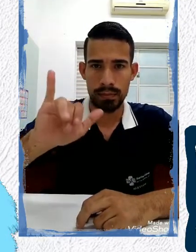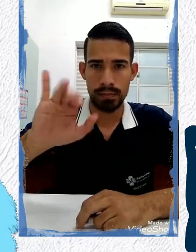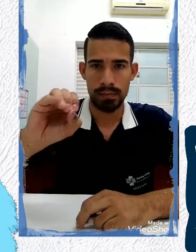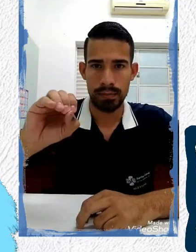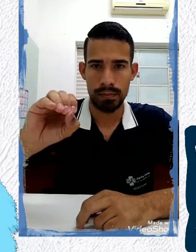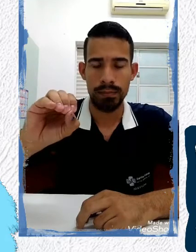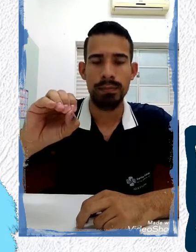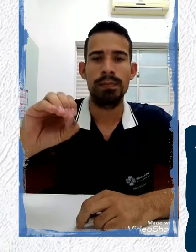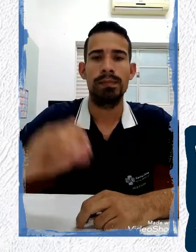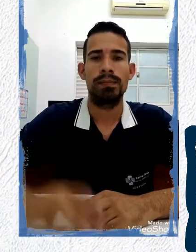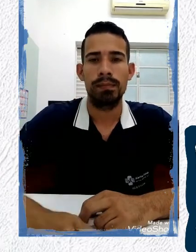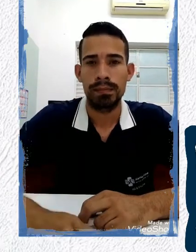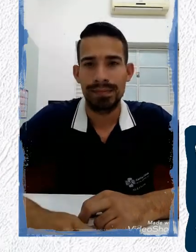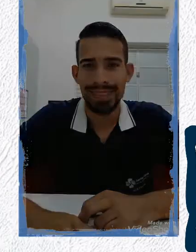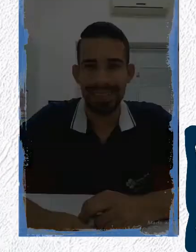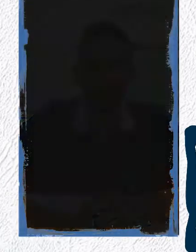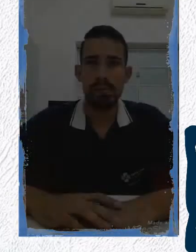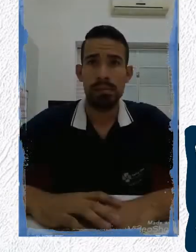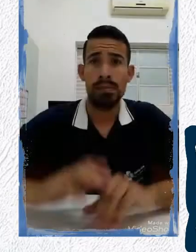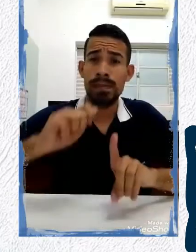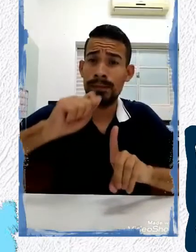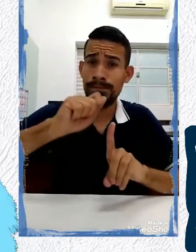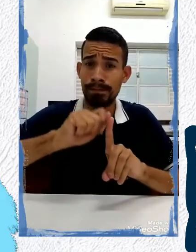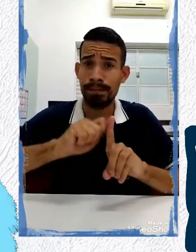Presidente Epitácio.